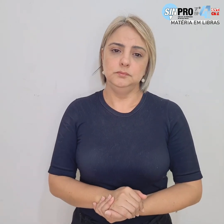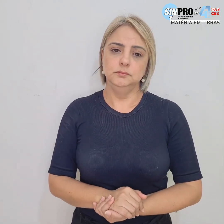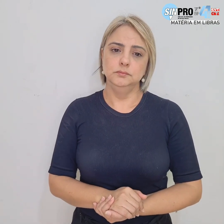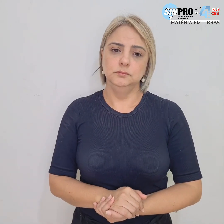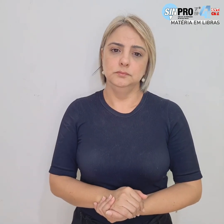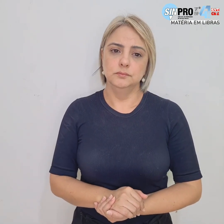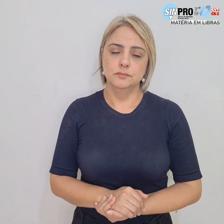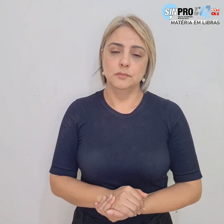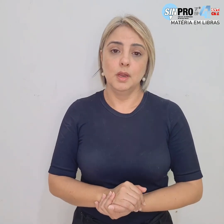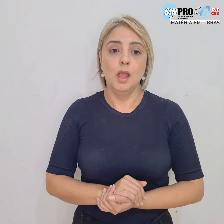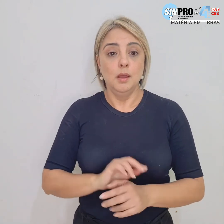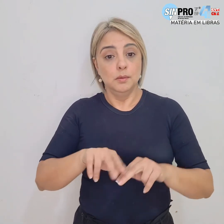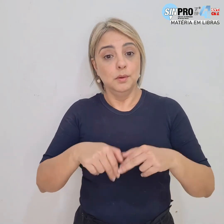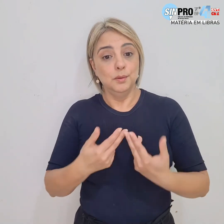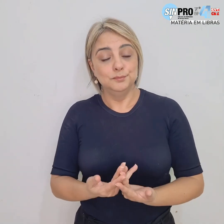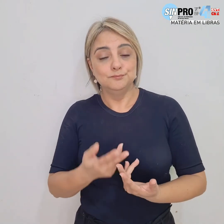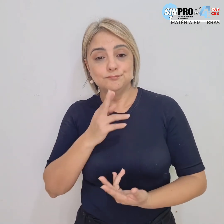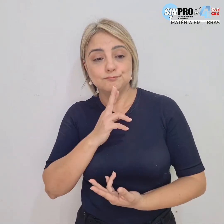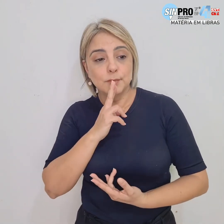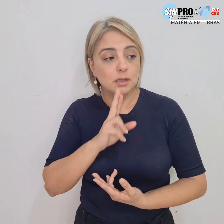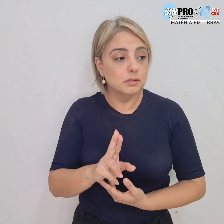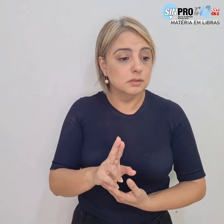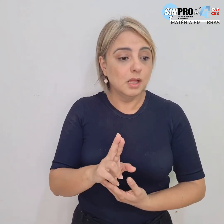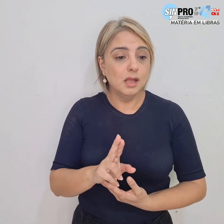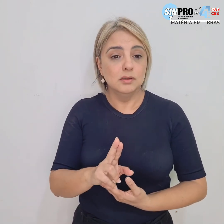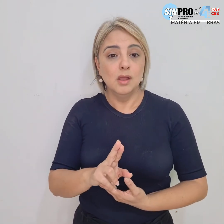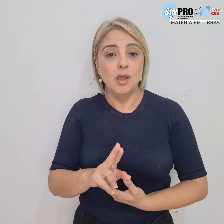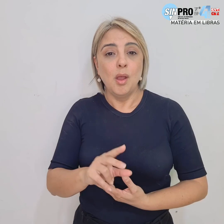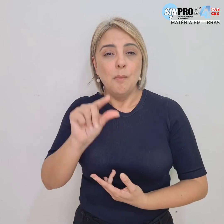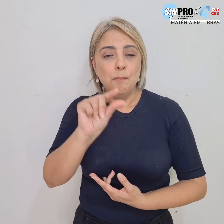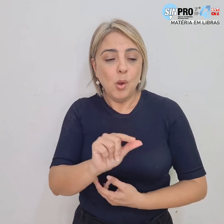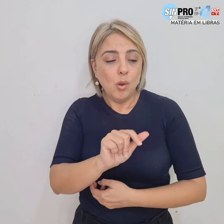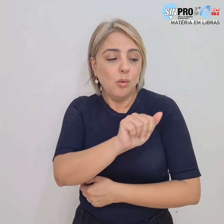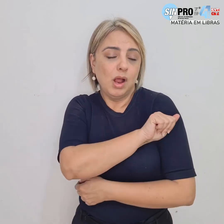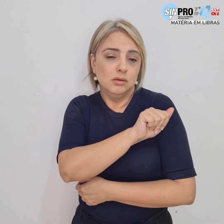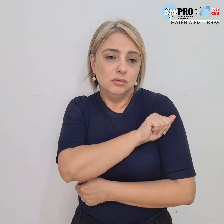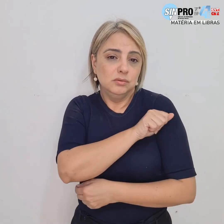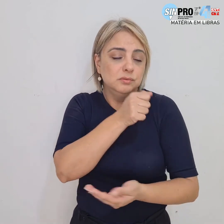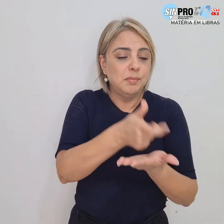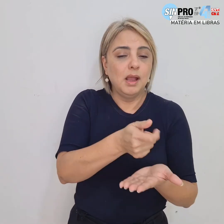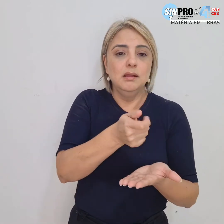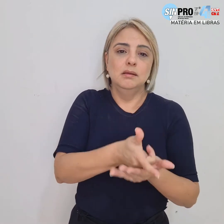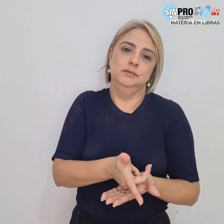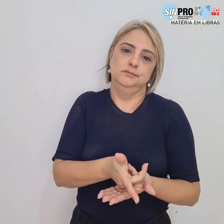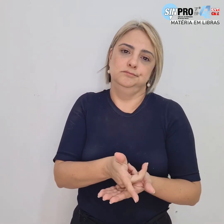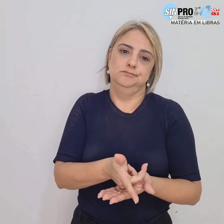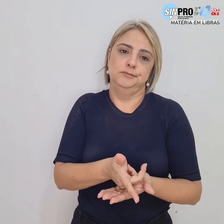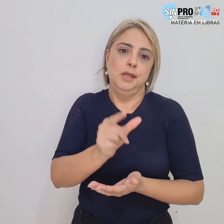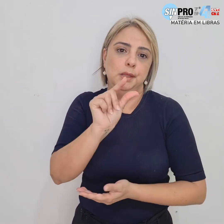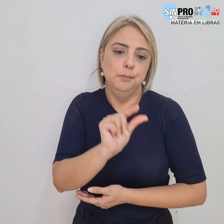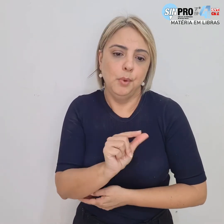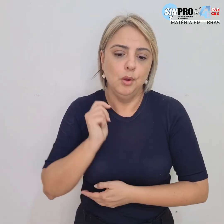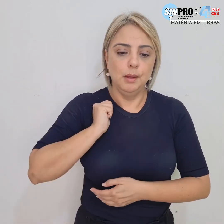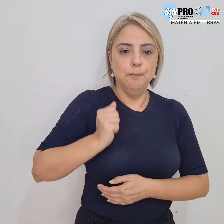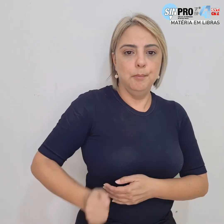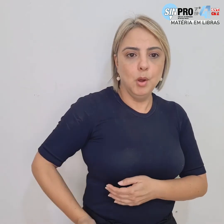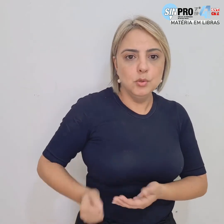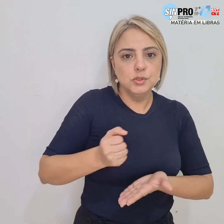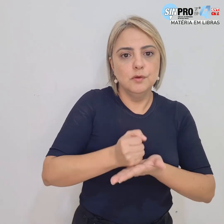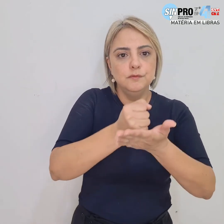Com isso, o resultado é um menor número de pagantes e um menor número de bolsas para estudantes de baixa